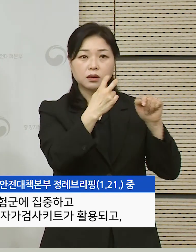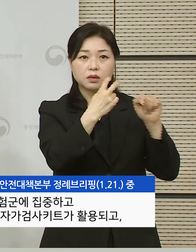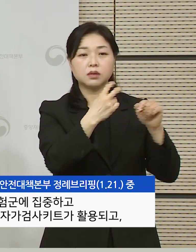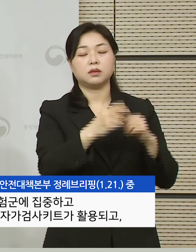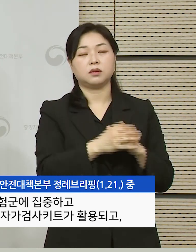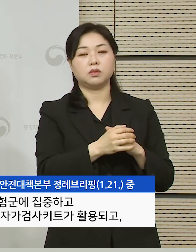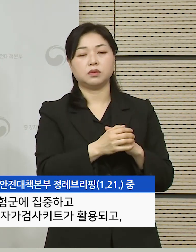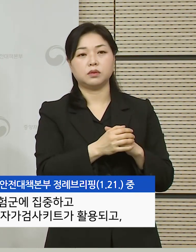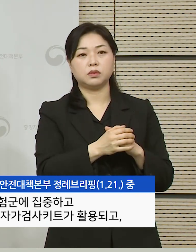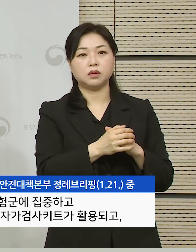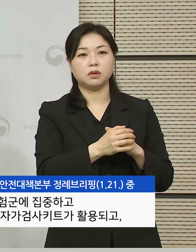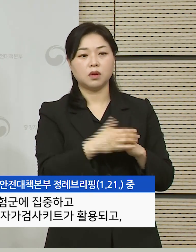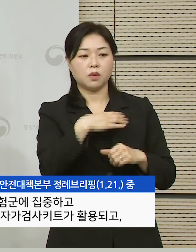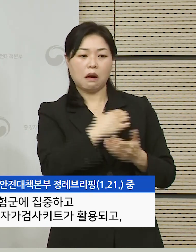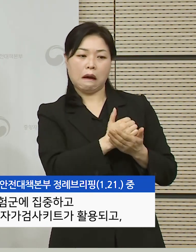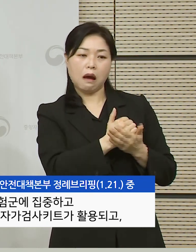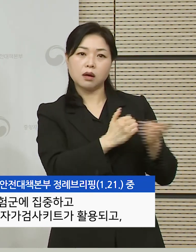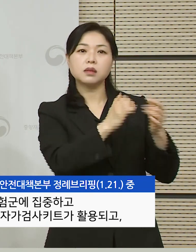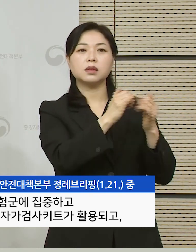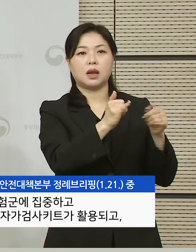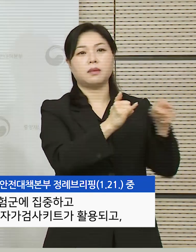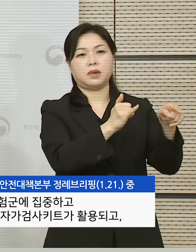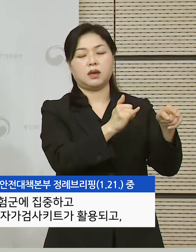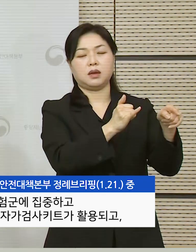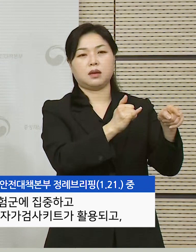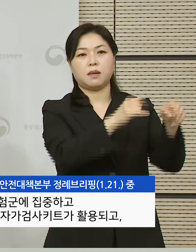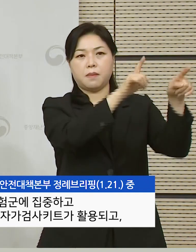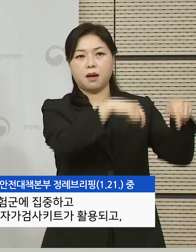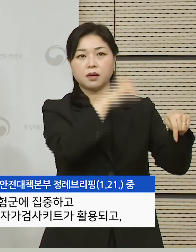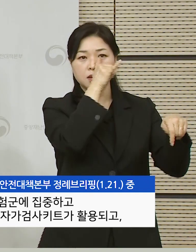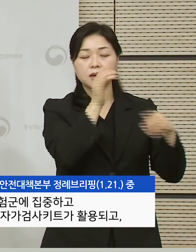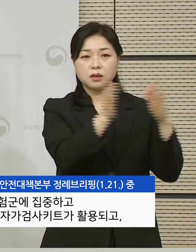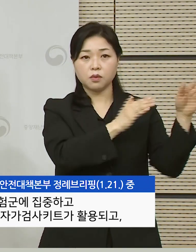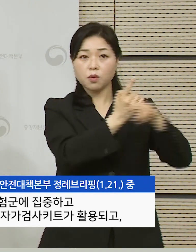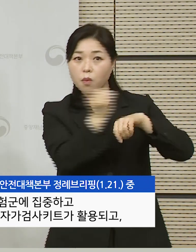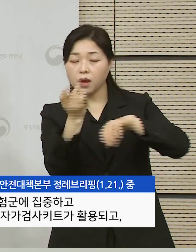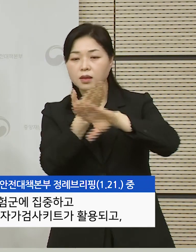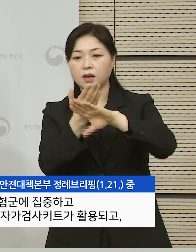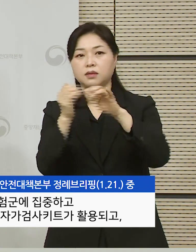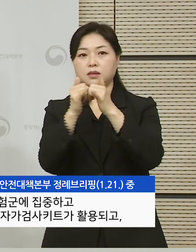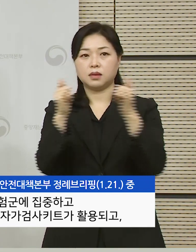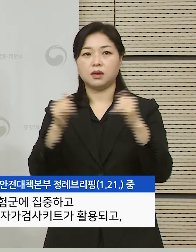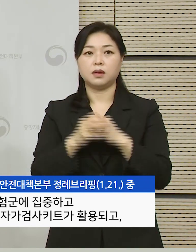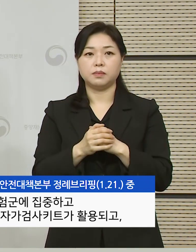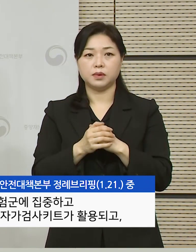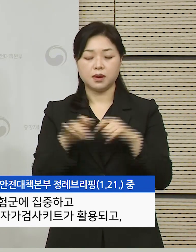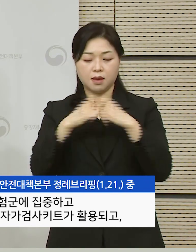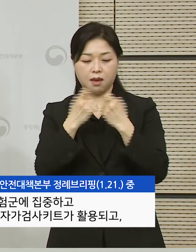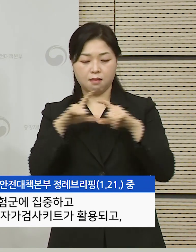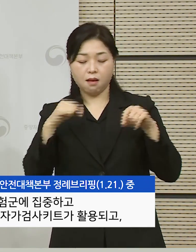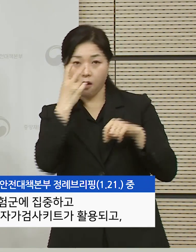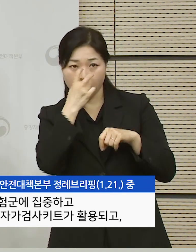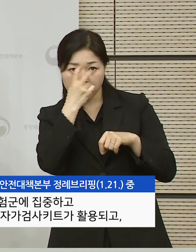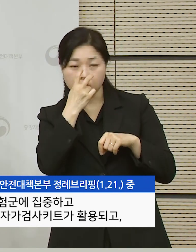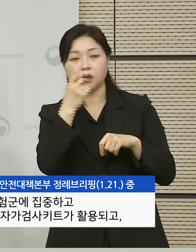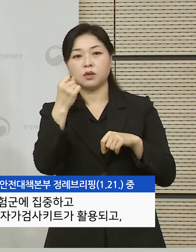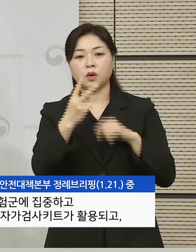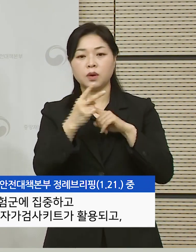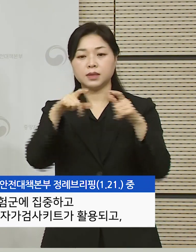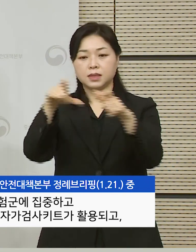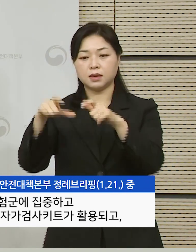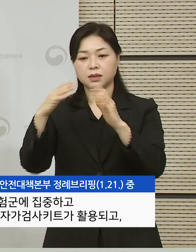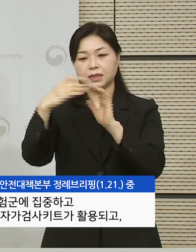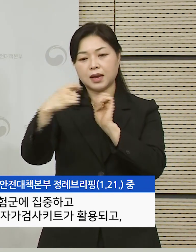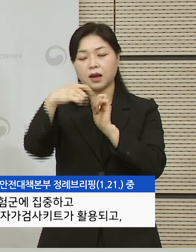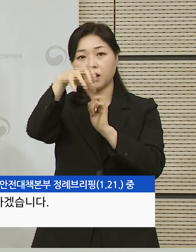선별 진료소는 고위험군에 집중하고 고위험군 이외의 대상에 대해서는 PCR 검사 이외에 자가검사